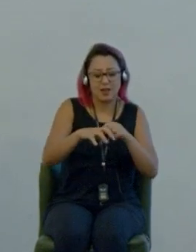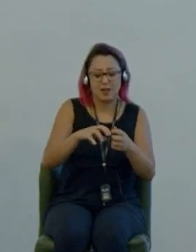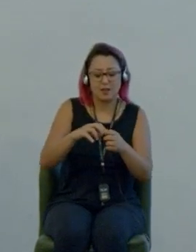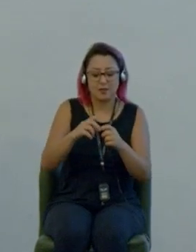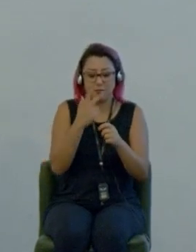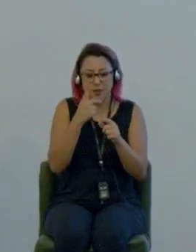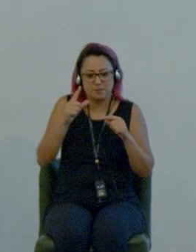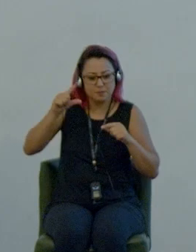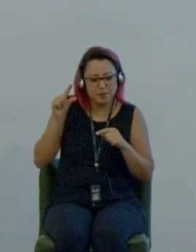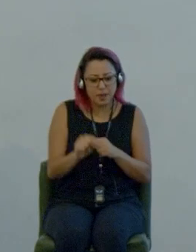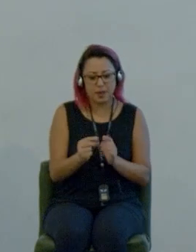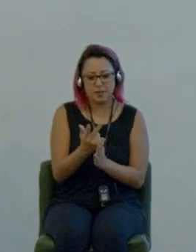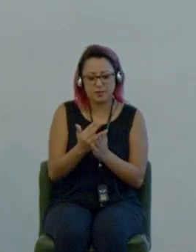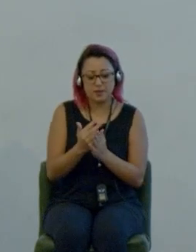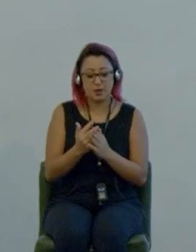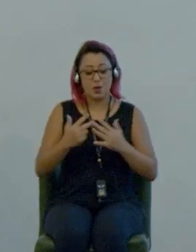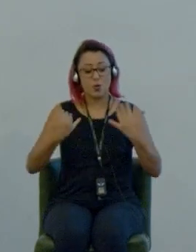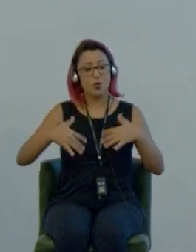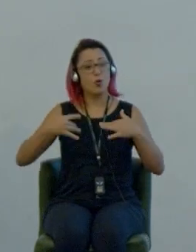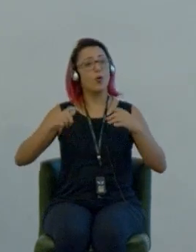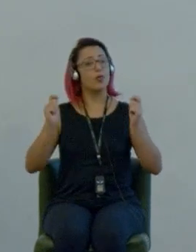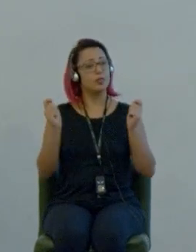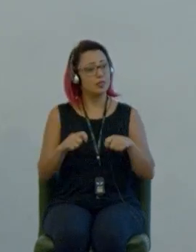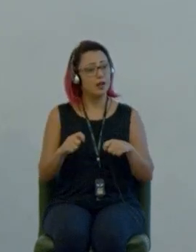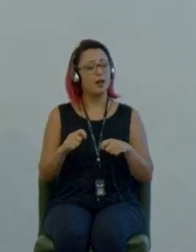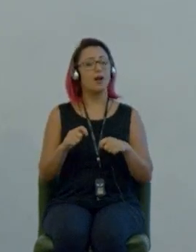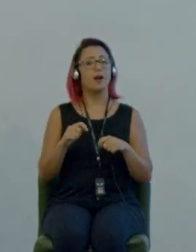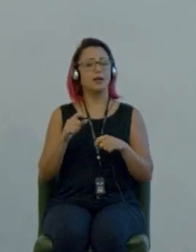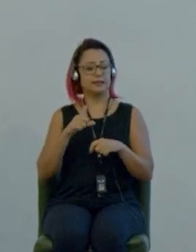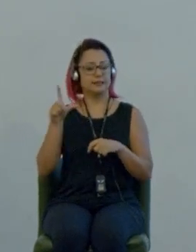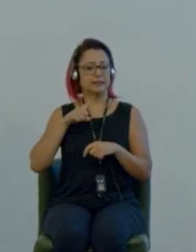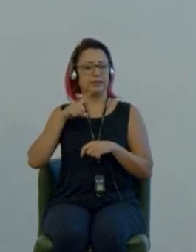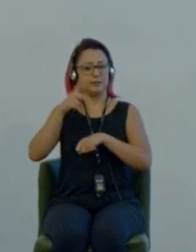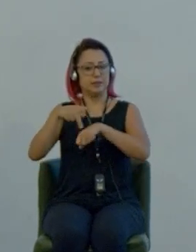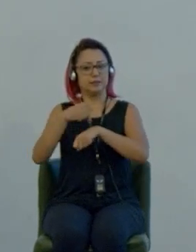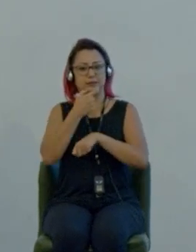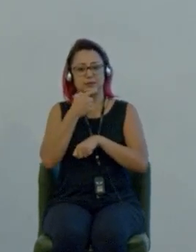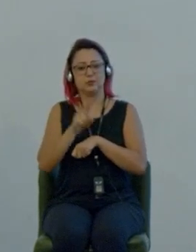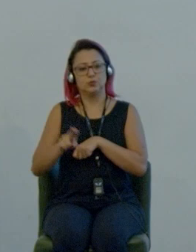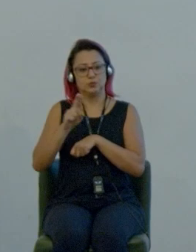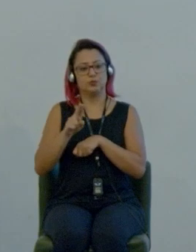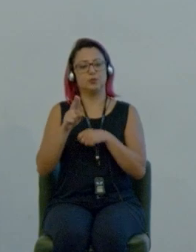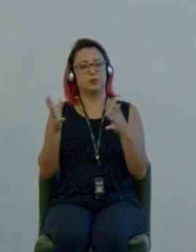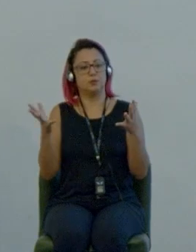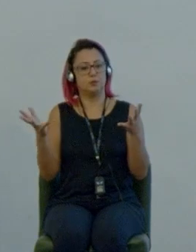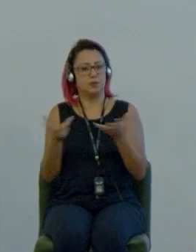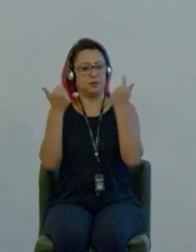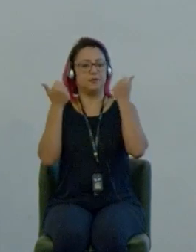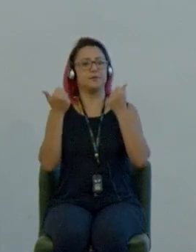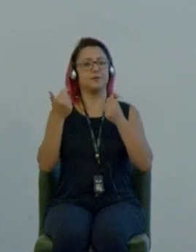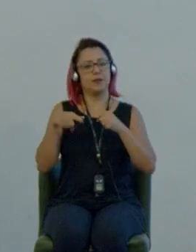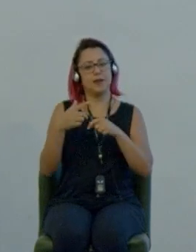fait exactement ce que le terme technique anglais dit magnification. Magnification, ça veut